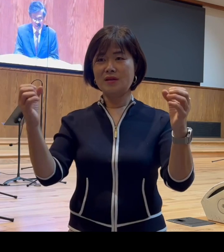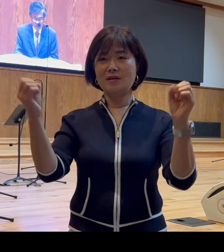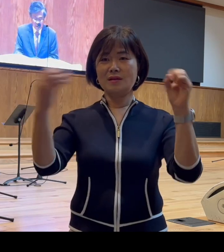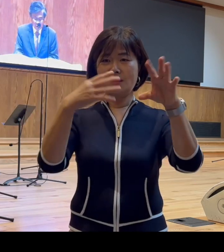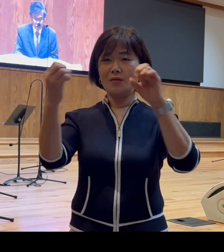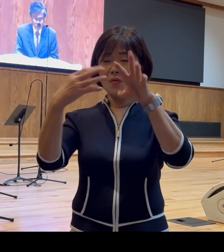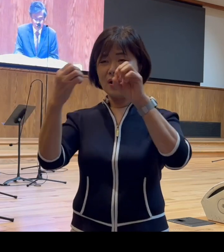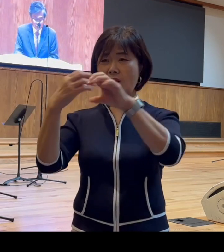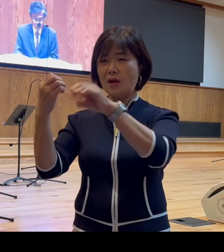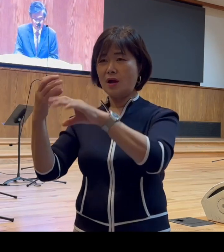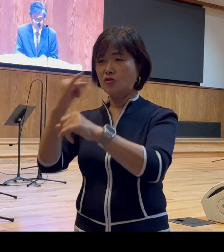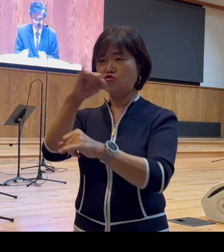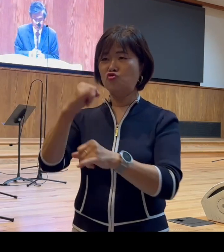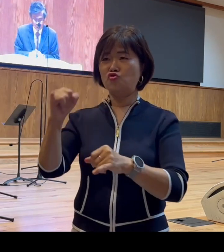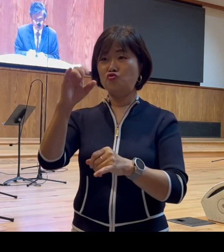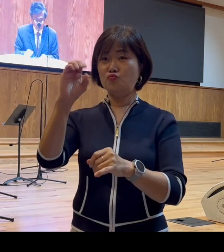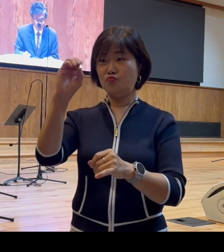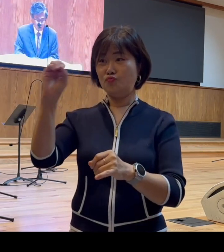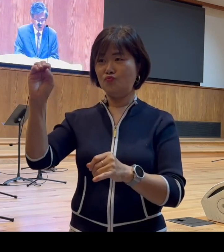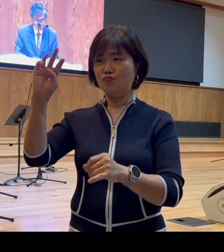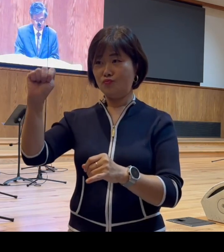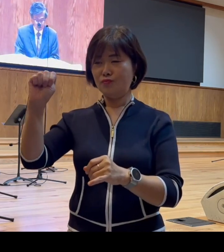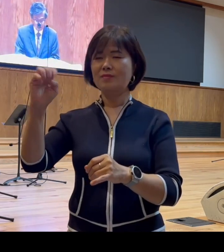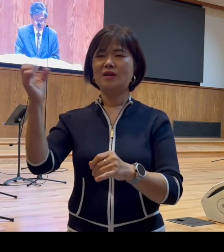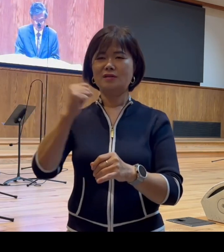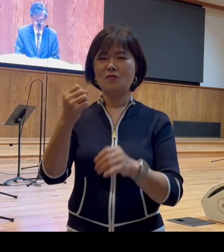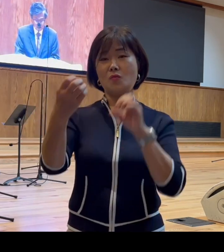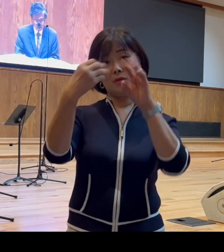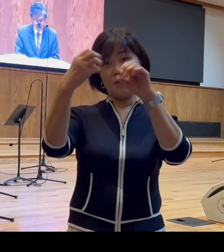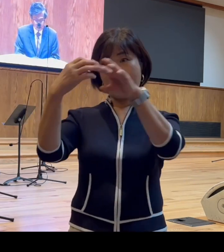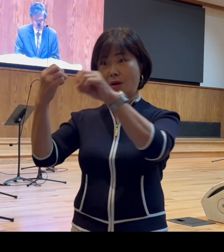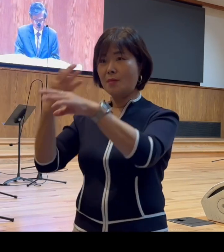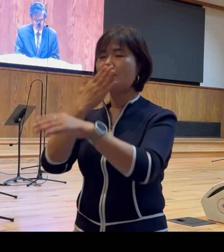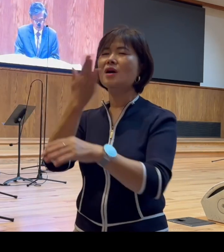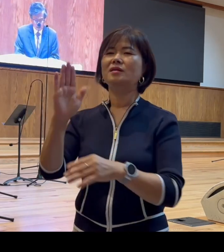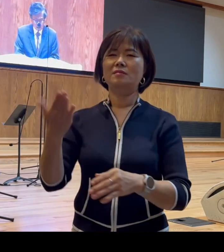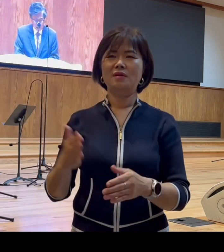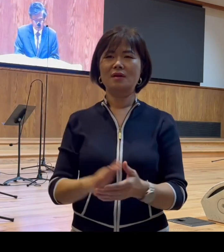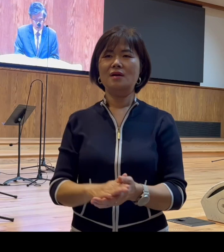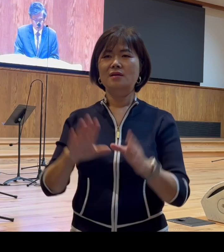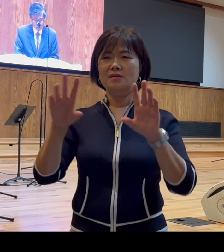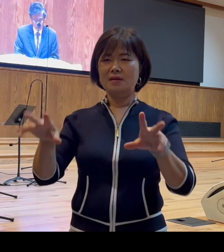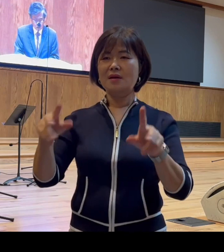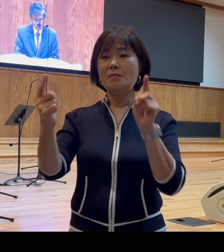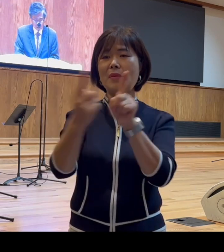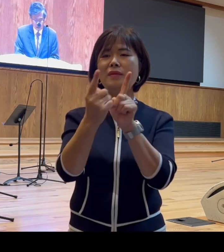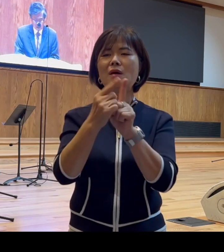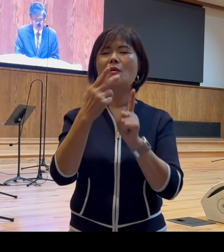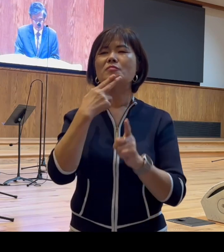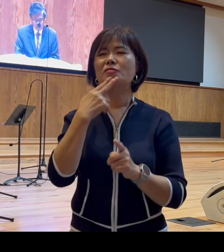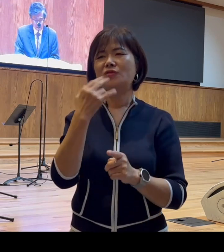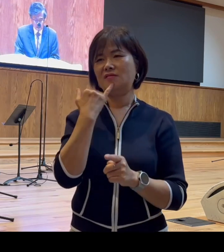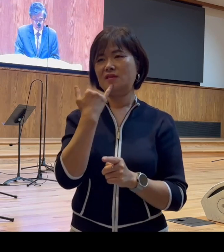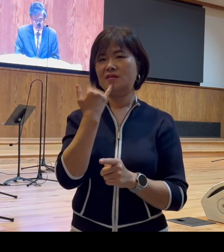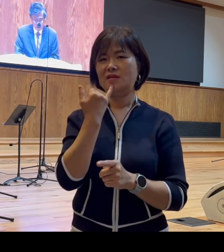같이 얘기하는 게 가능해요. 줌으로 여러 사람이 서로 얼굴 보면서 회의할 수 있게 됐습니다. 그러니까 비대면 상황이 나쁘다고만 할 수